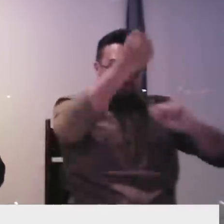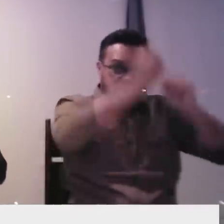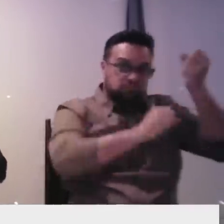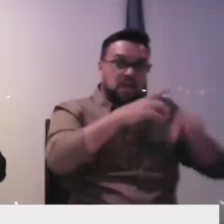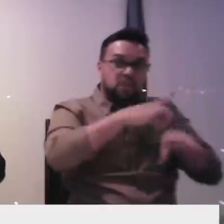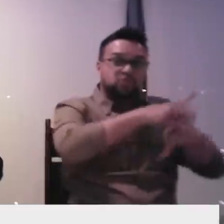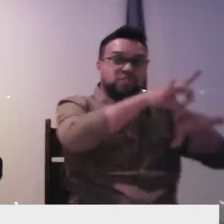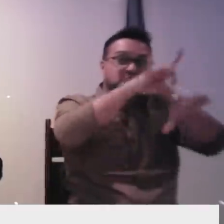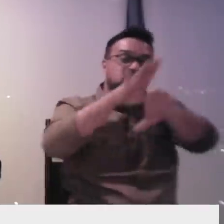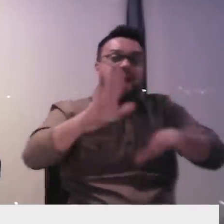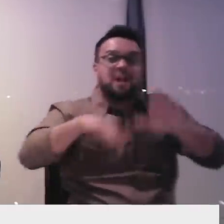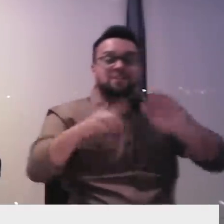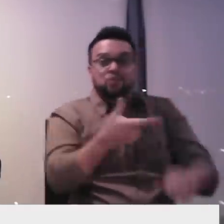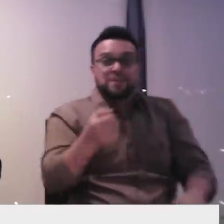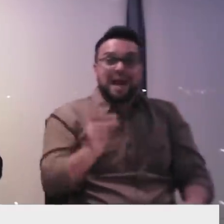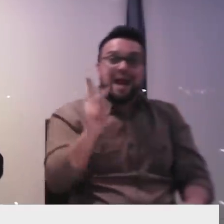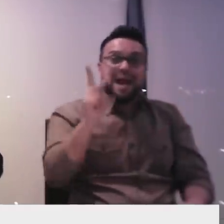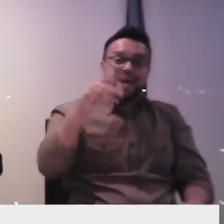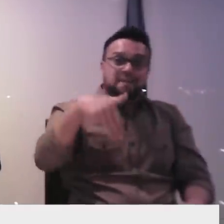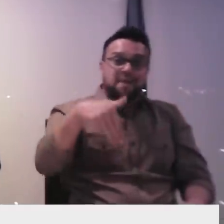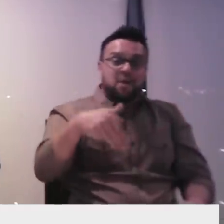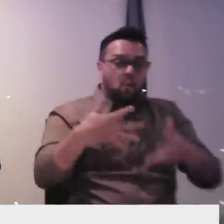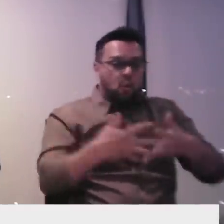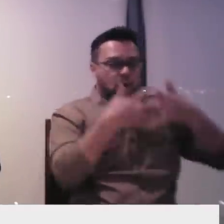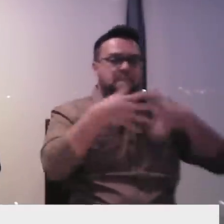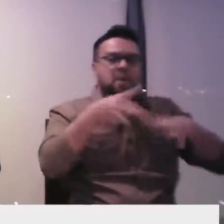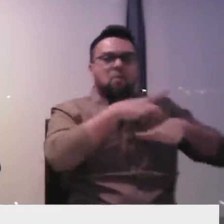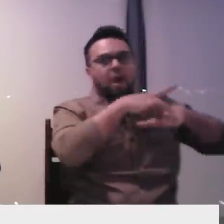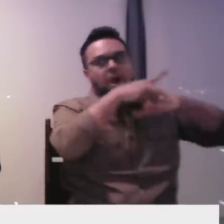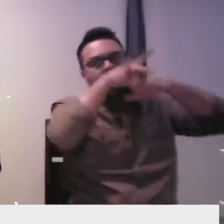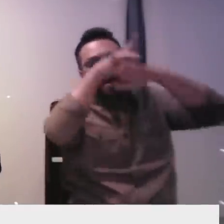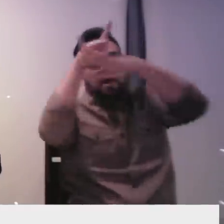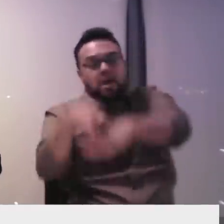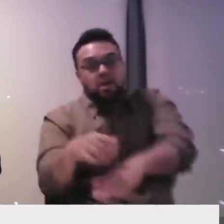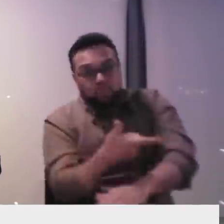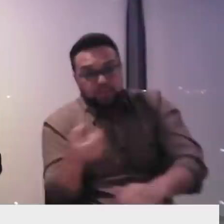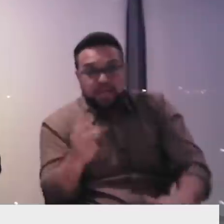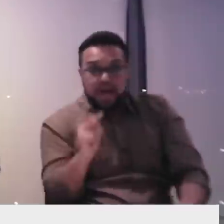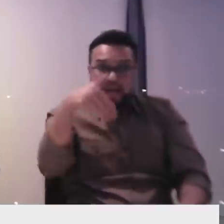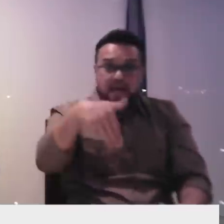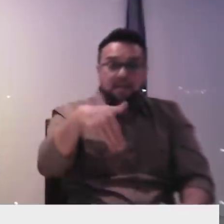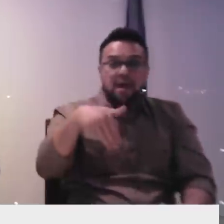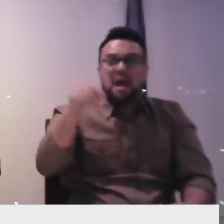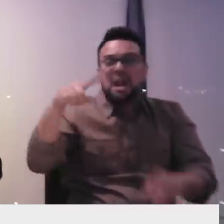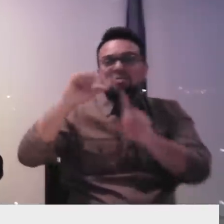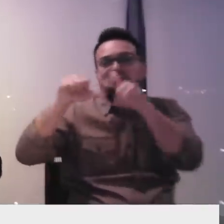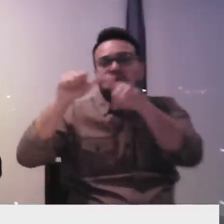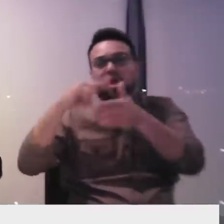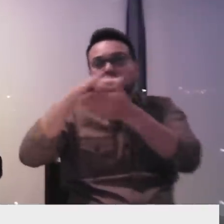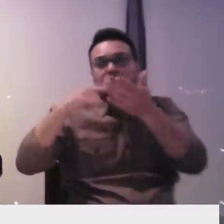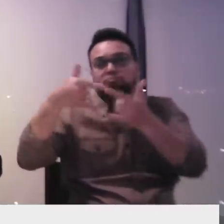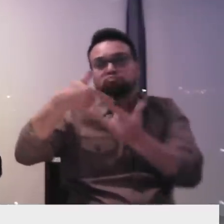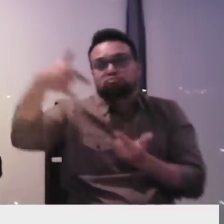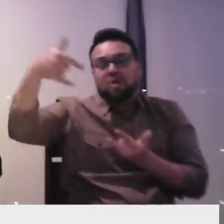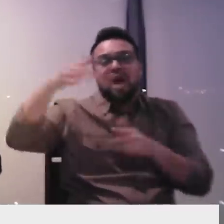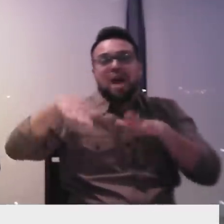está a 200 km de distância. Então, o caminhão-tanque anda 200 km. Lá ele troca a nota fiscal, né, por muitas vezes